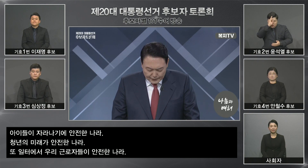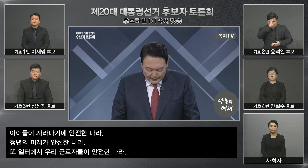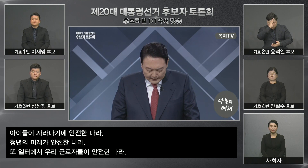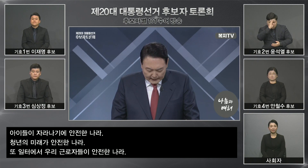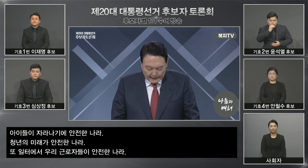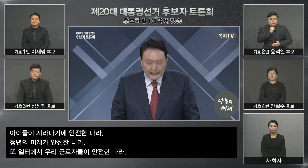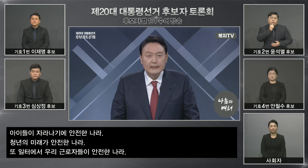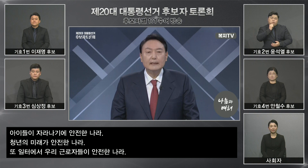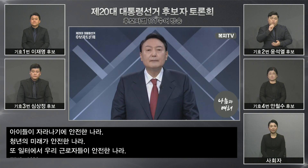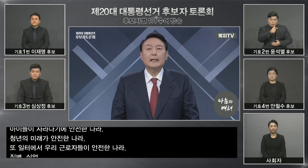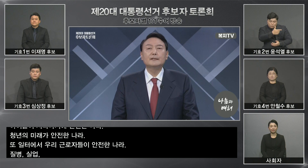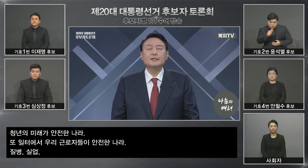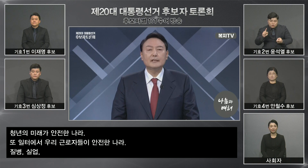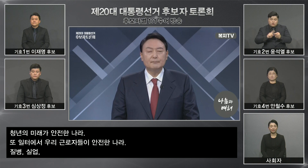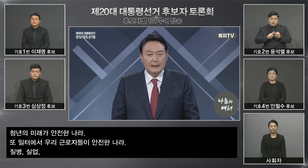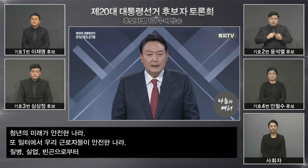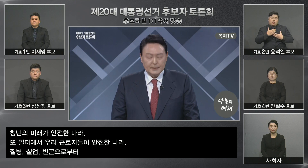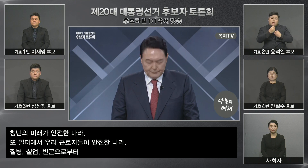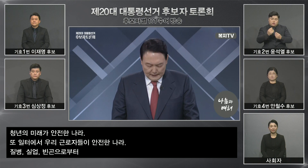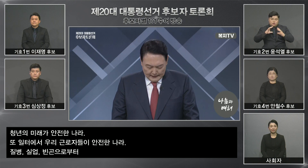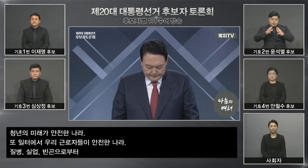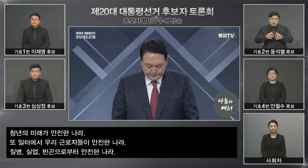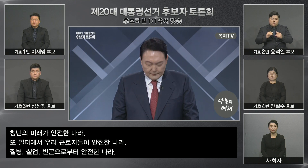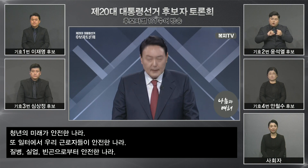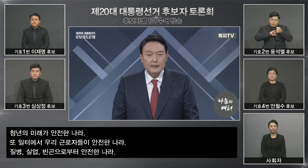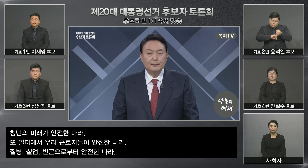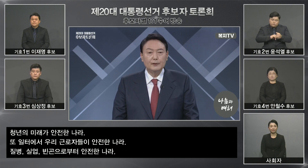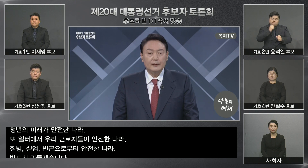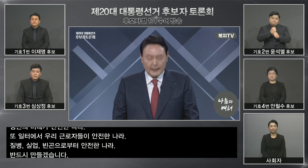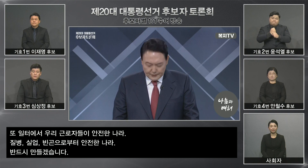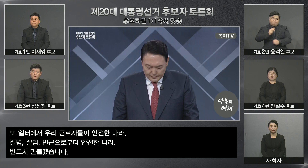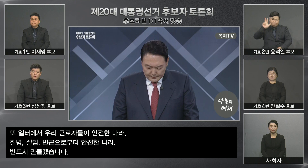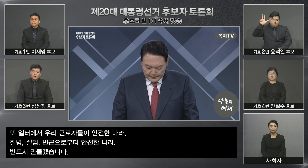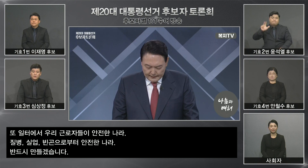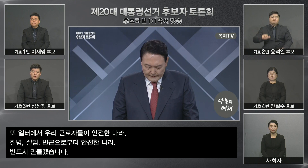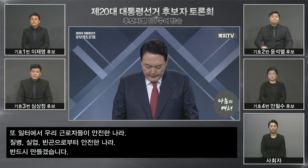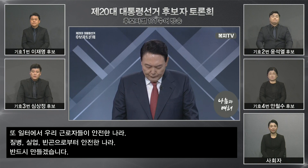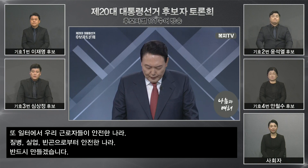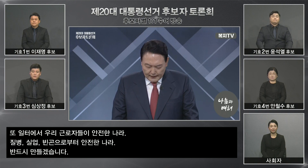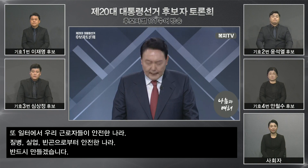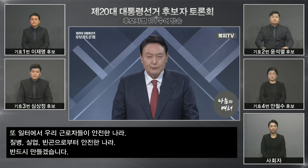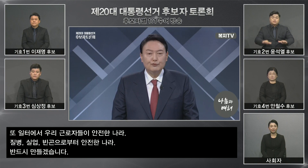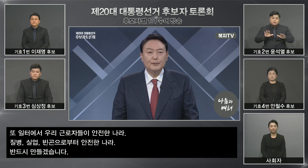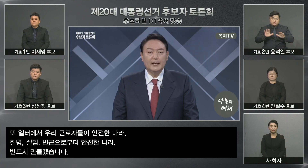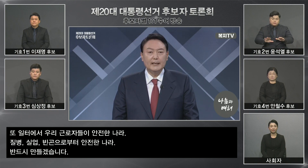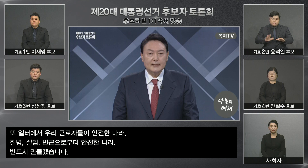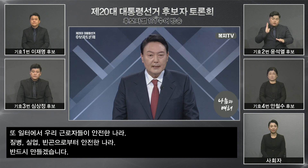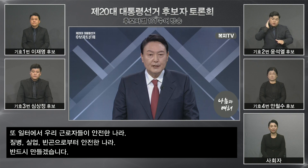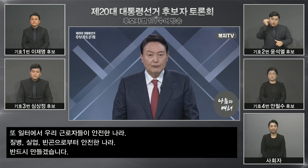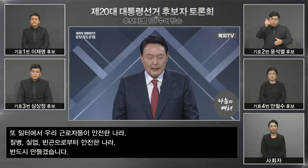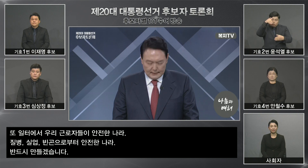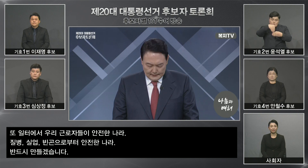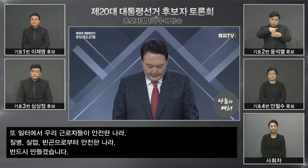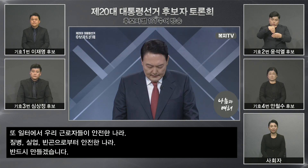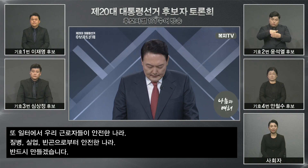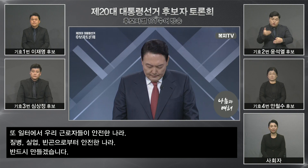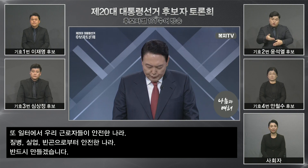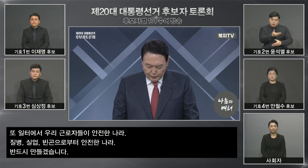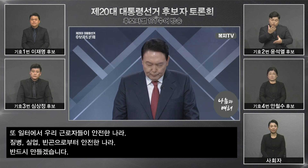빈곤으로부터 안전한 나라 반드시 만들겠습니다. 이번 대선은 위대한 국민의